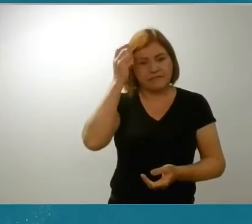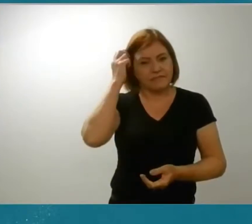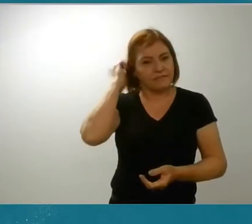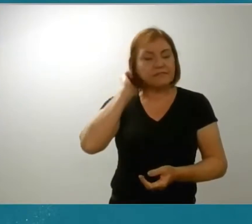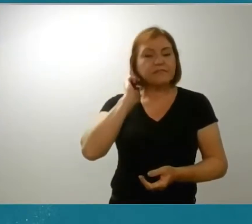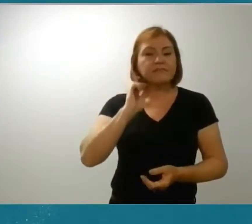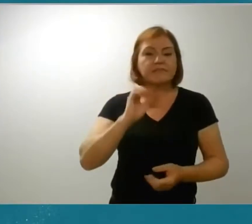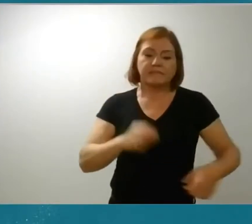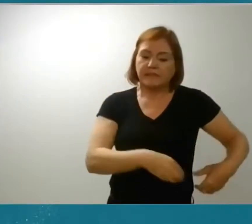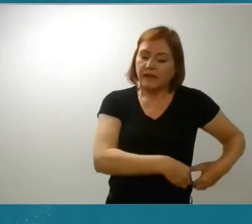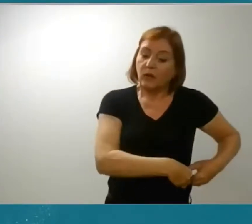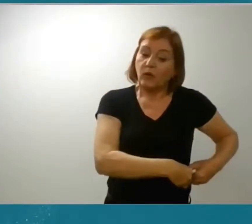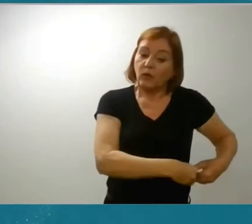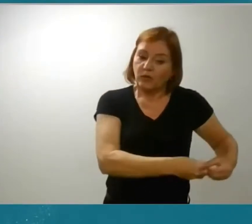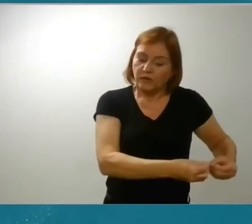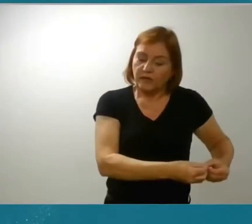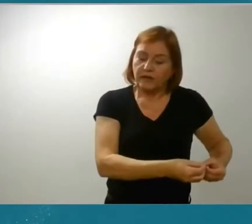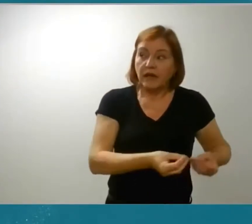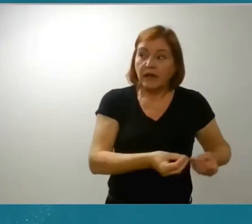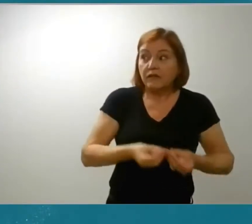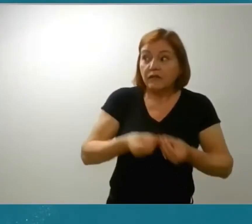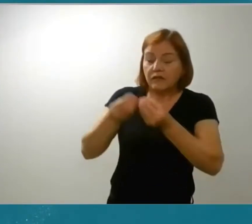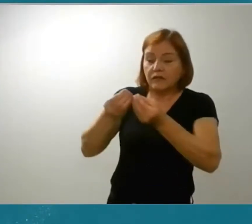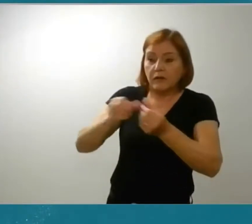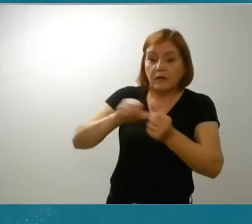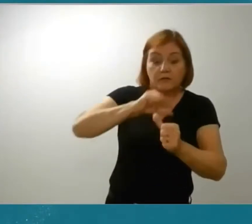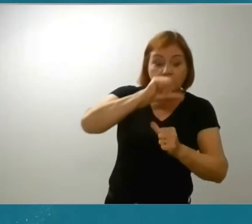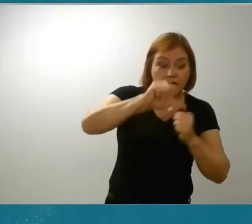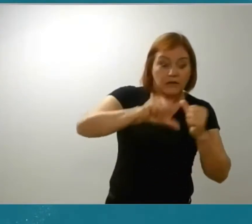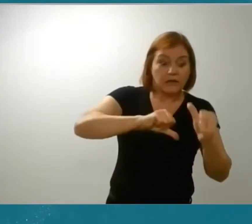homem, transformou-a numa mulher, lhe